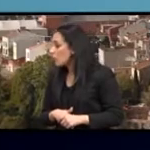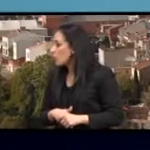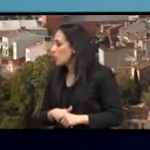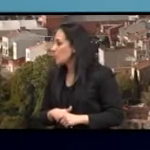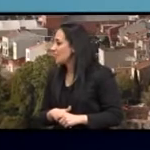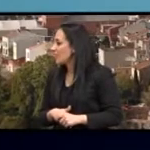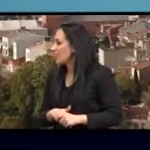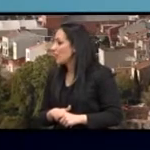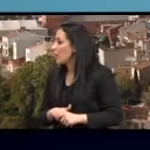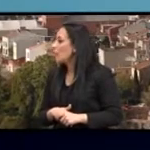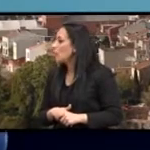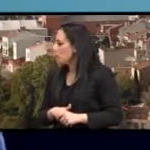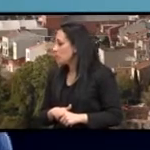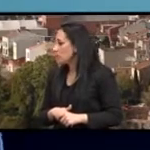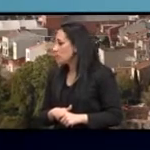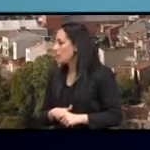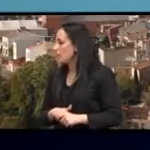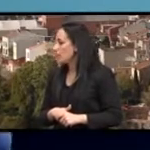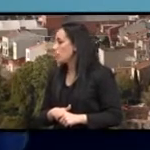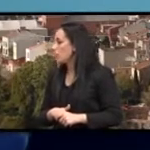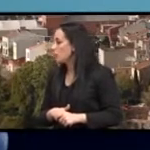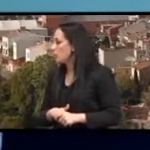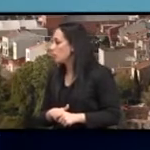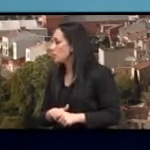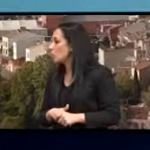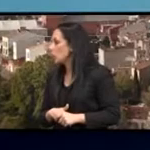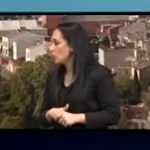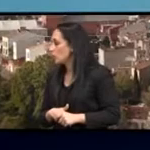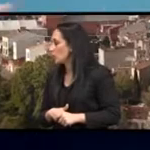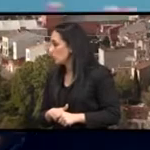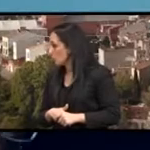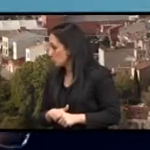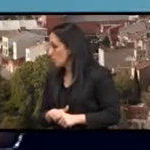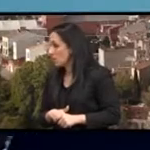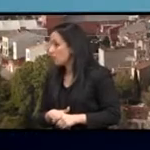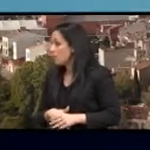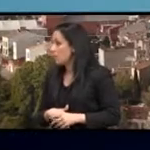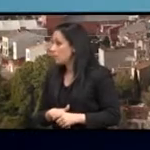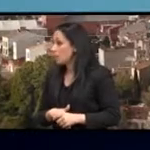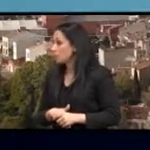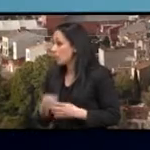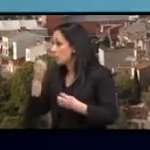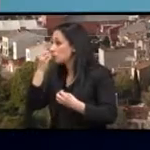perquè ara no podem accedir enlloc sense la figura de l'intèrpret o una persona que ens pugui ajudar.